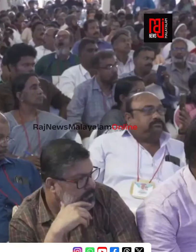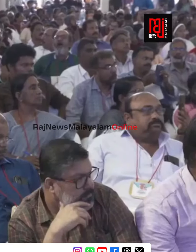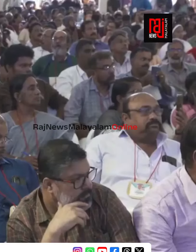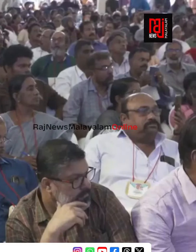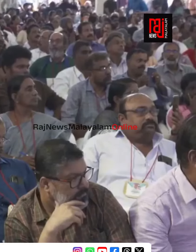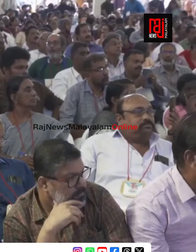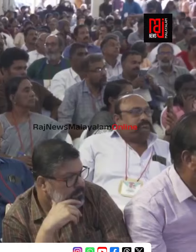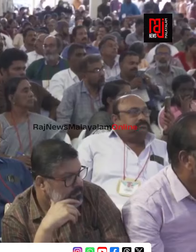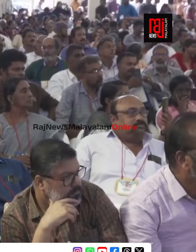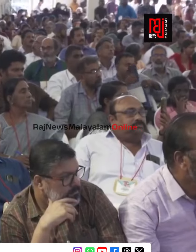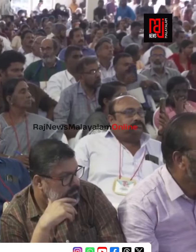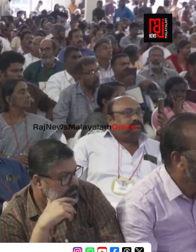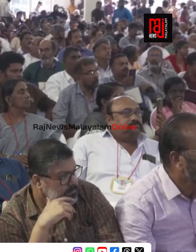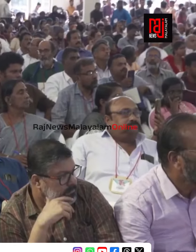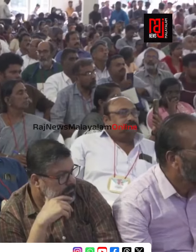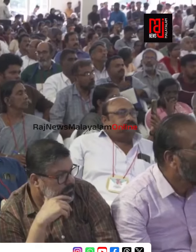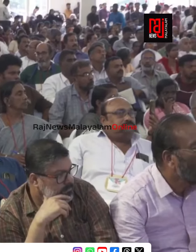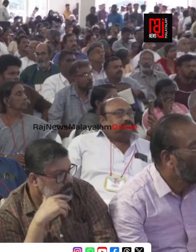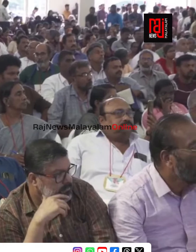ഭിന്നശേഷിയുള്ളവരെ